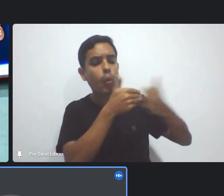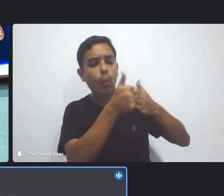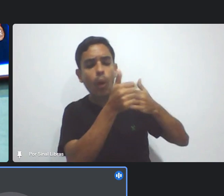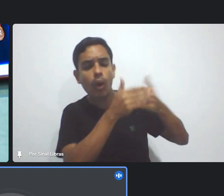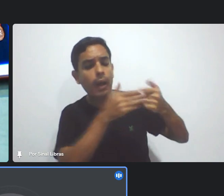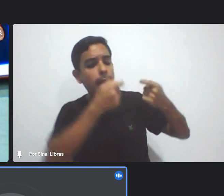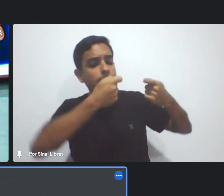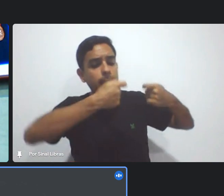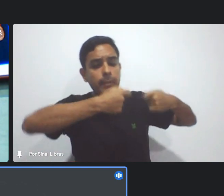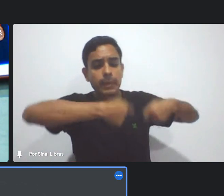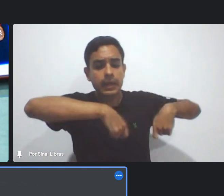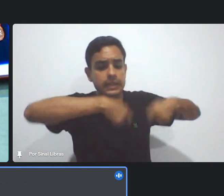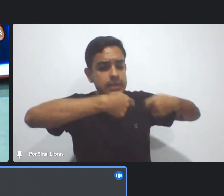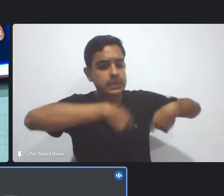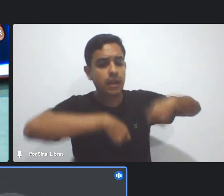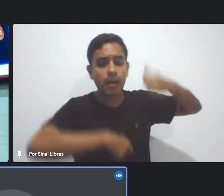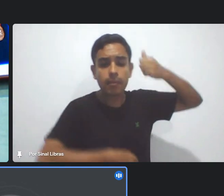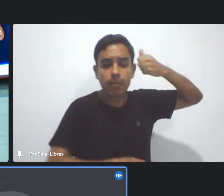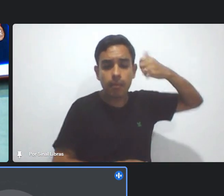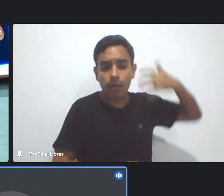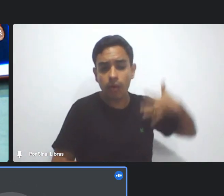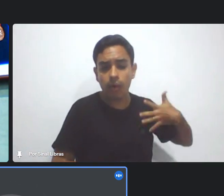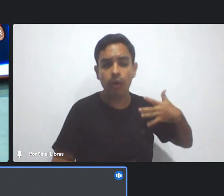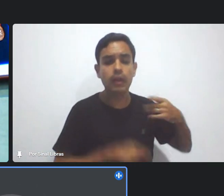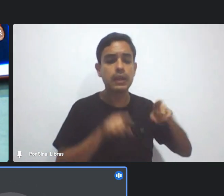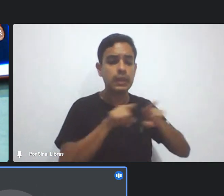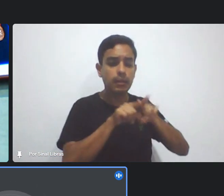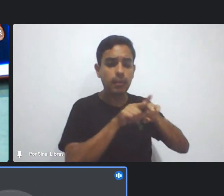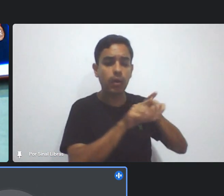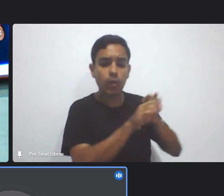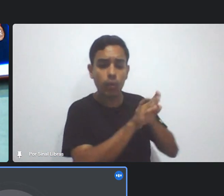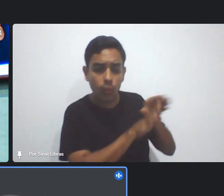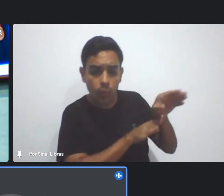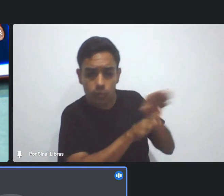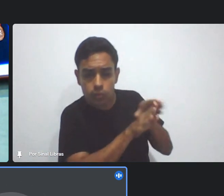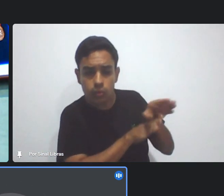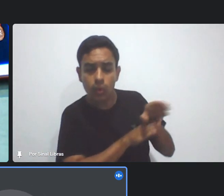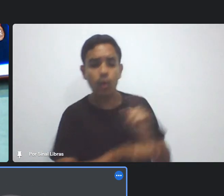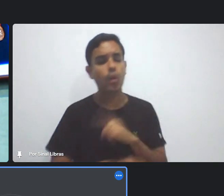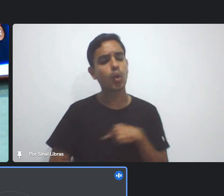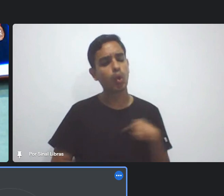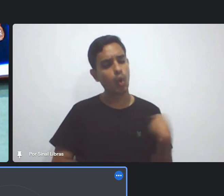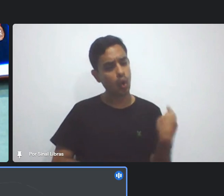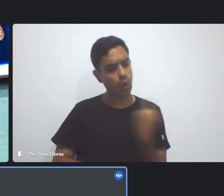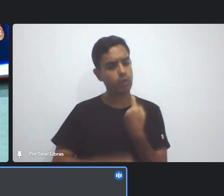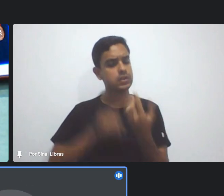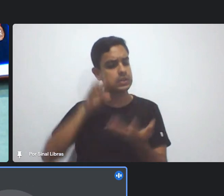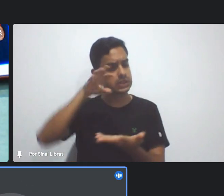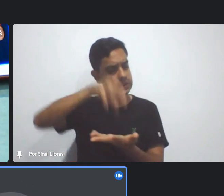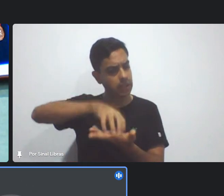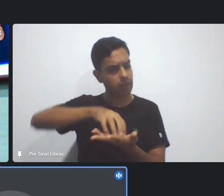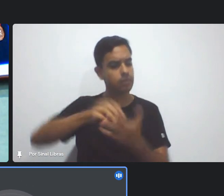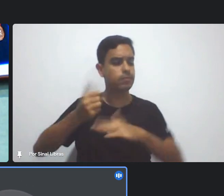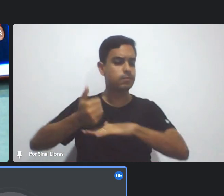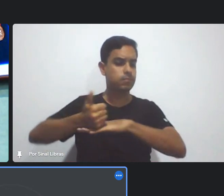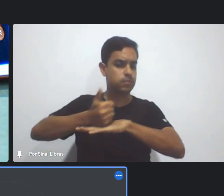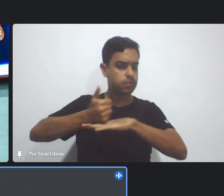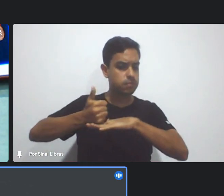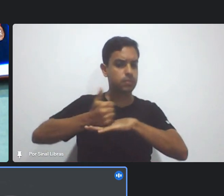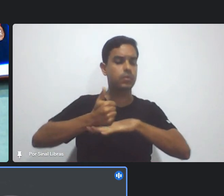precisar, audiodescritor e consultor, a gente lá no nosso centro, a gente tem, certo? E também